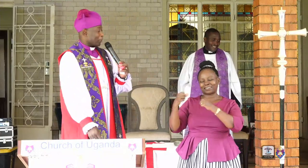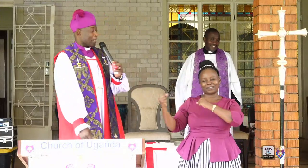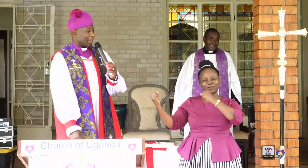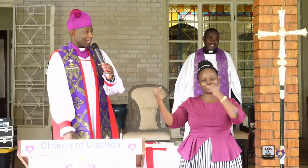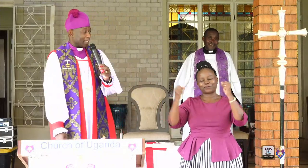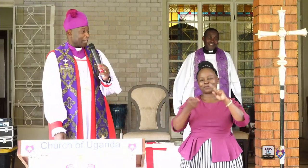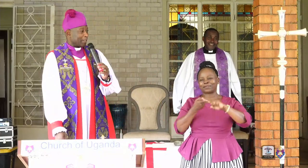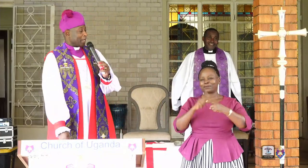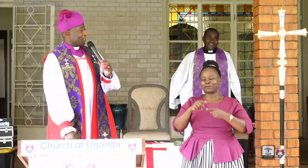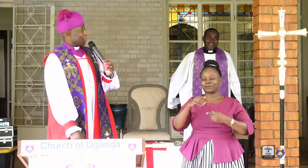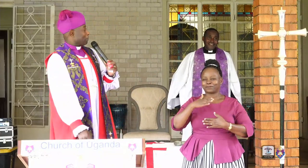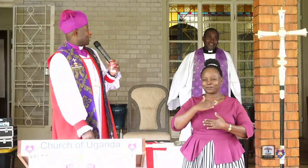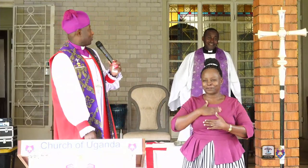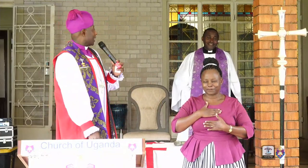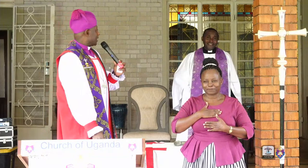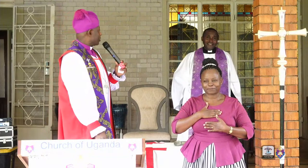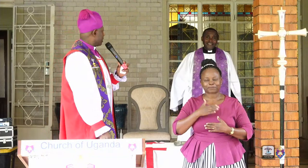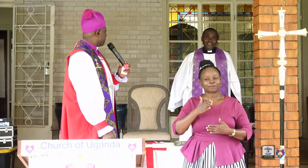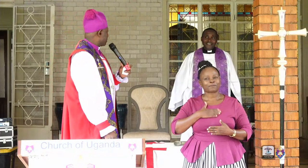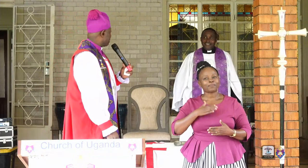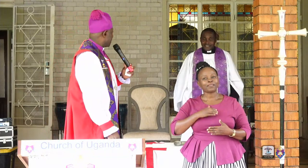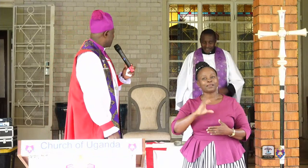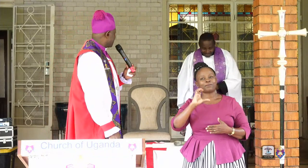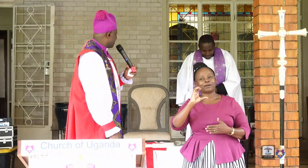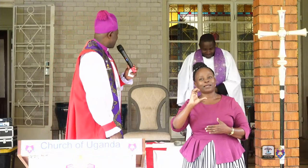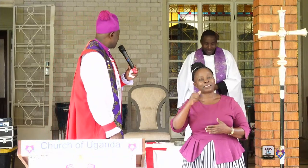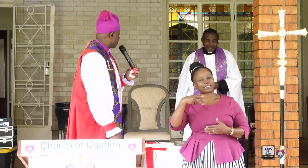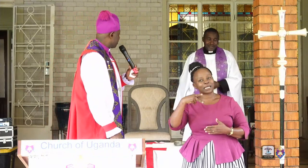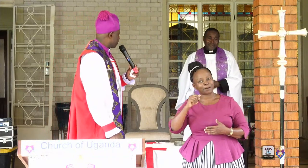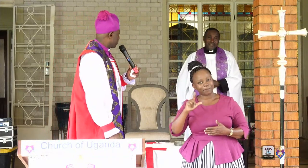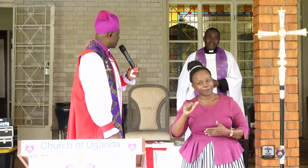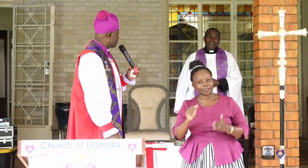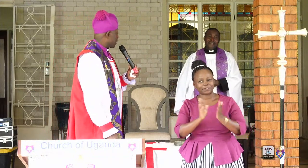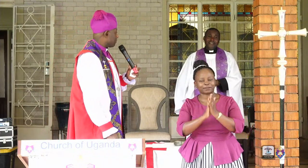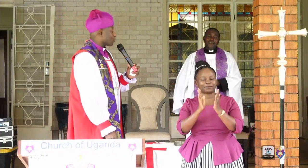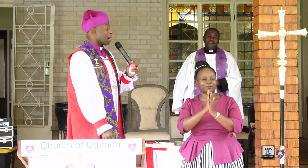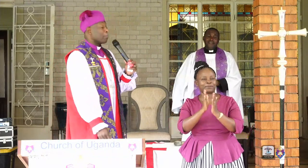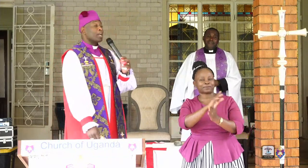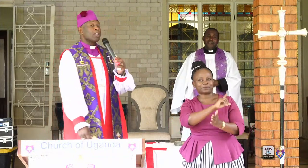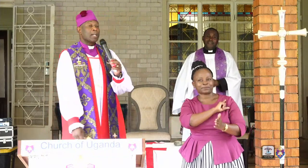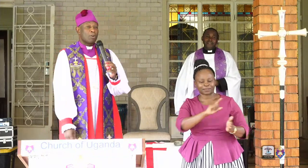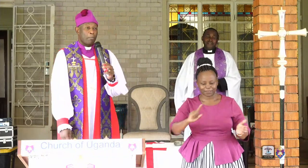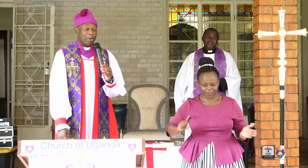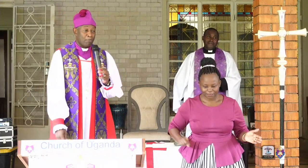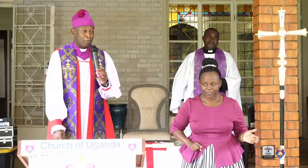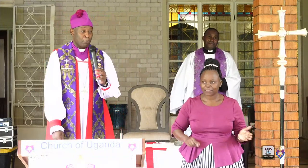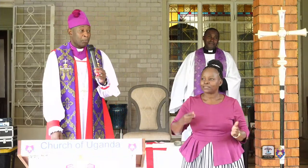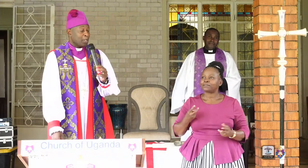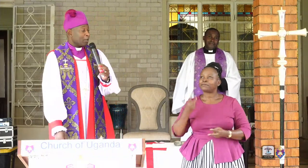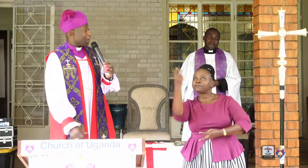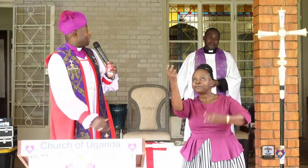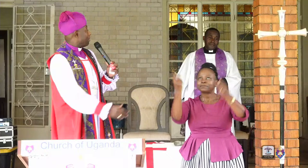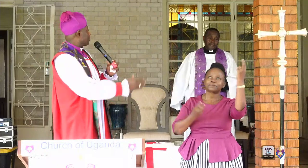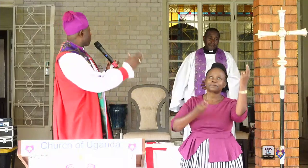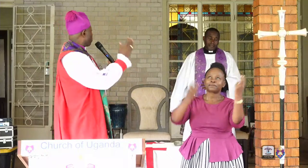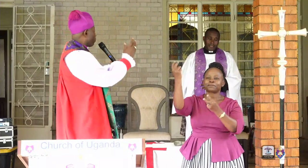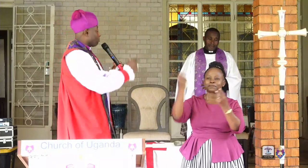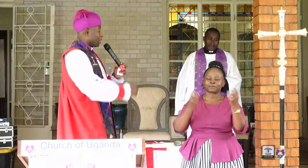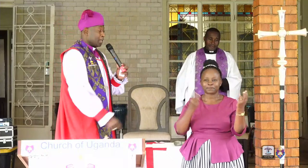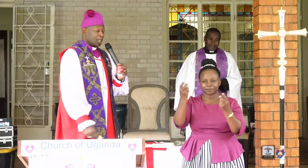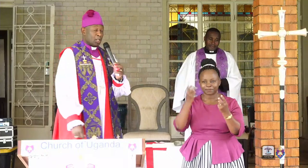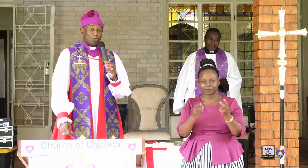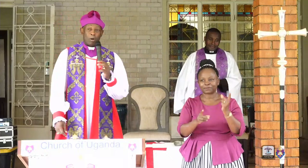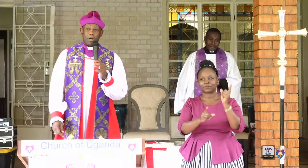kwano gwange chapeni wange Yesu ebazibwe Johnson Kansime tutambula nyenge no mpamvu kama ebazibwe